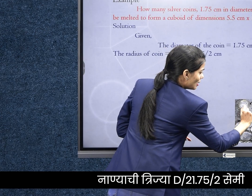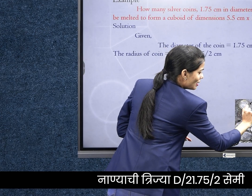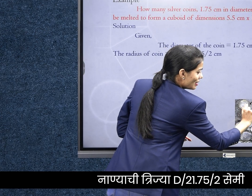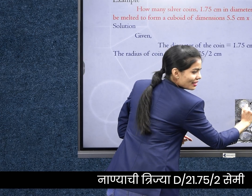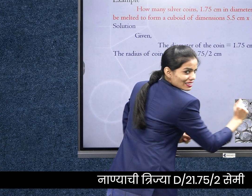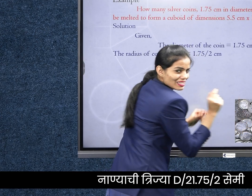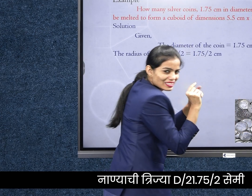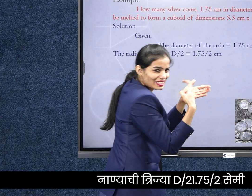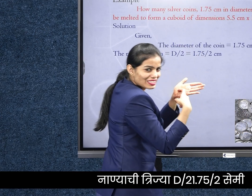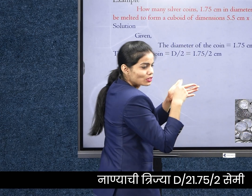D/21.75/2 सेंटीमीटर.